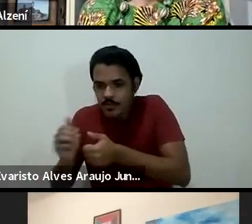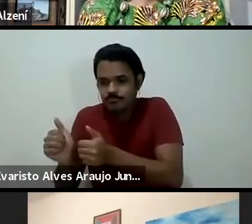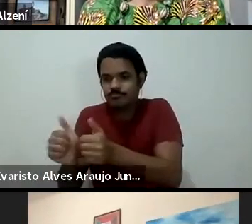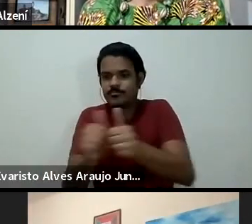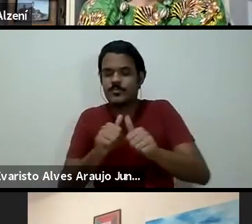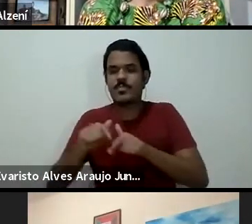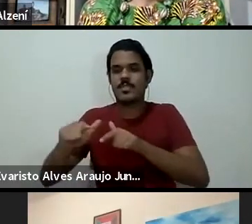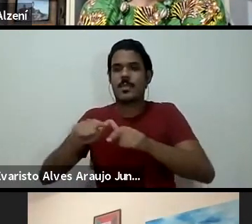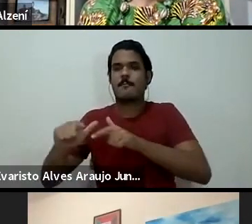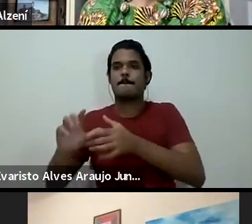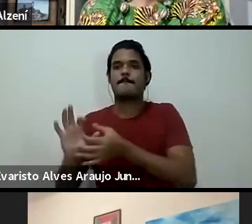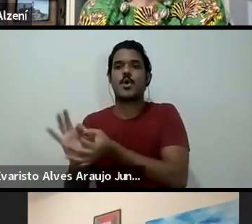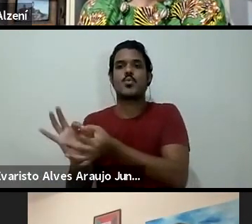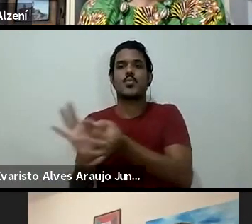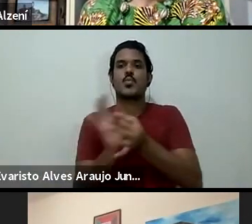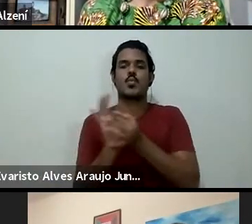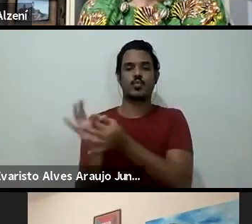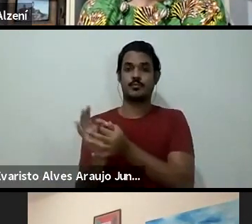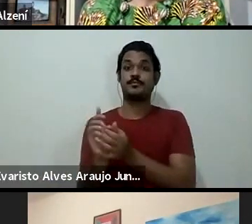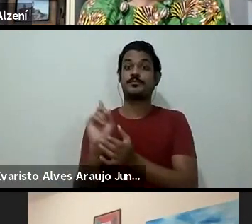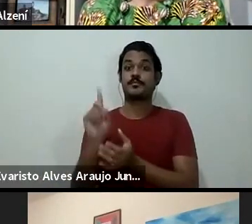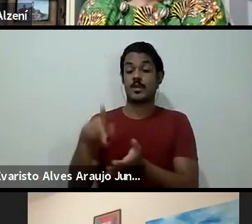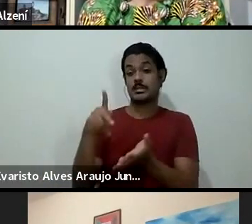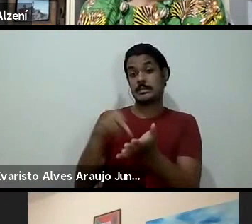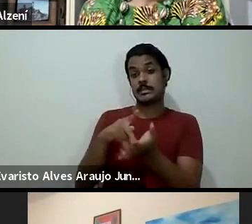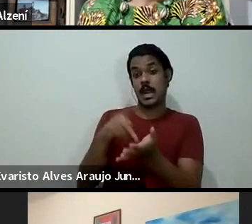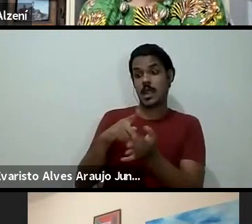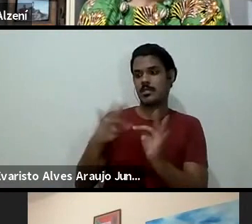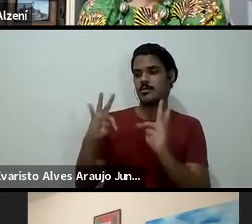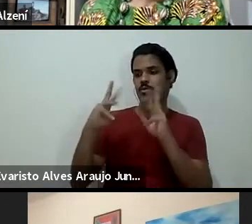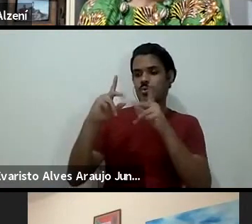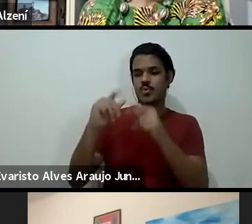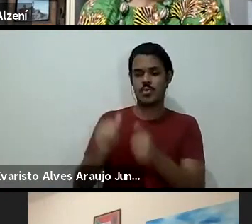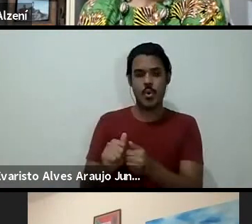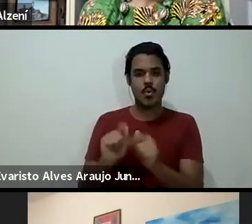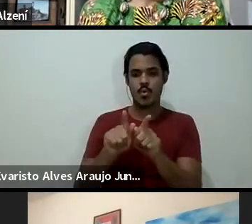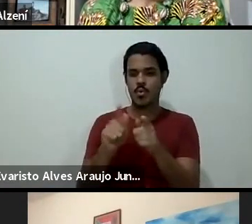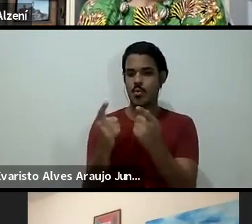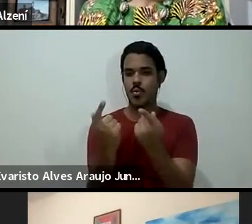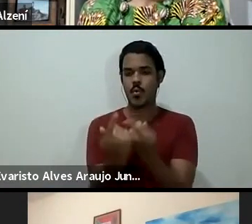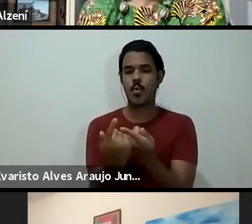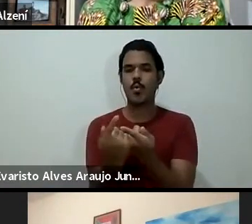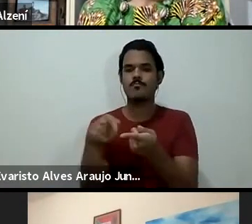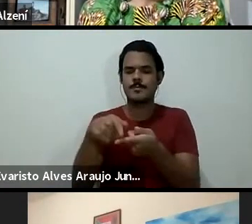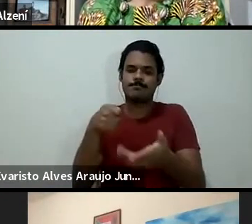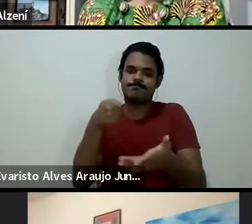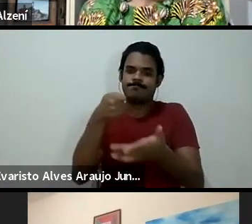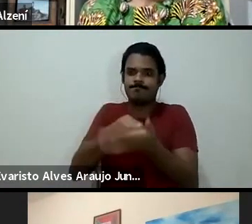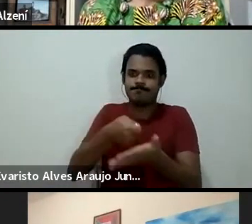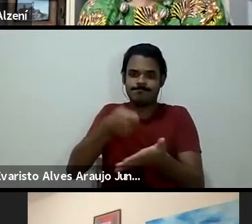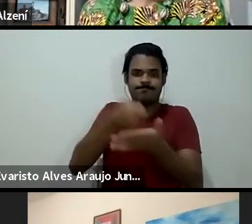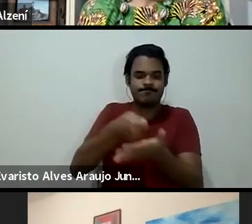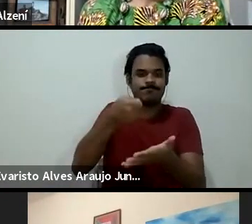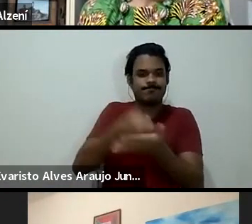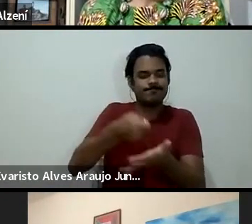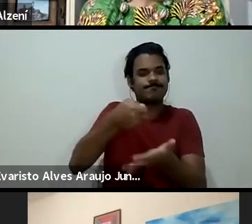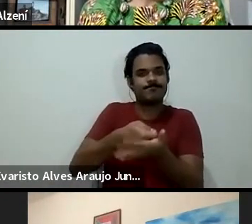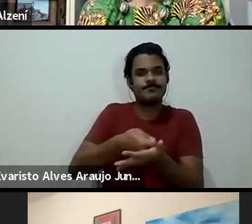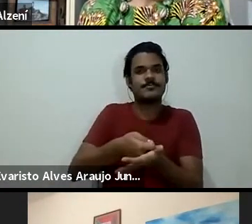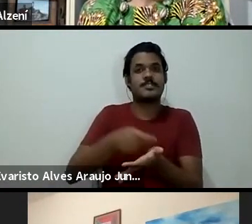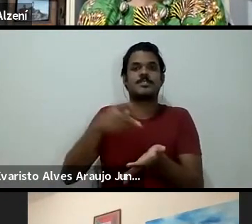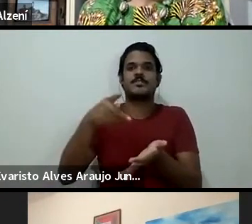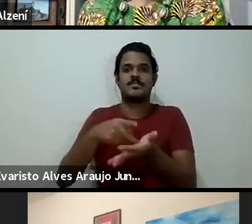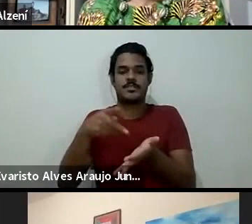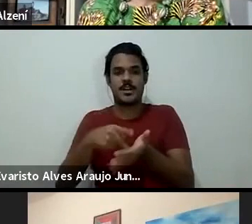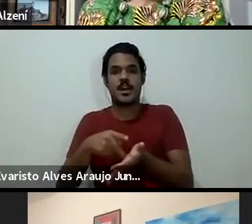dá certo quando todos, todas, todes estão empenhados e empenhadas